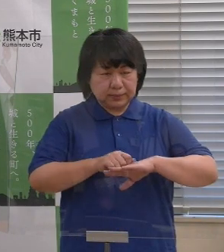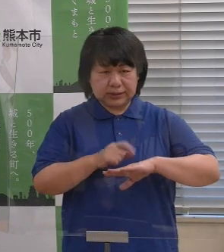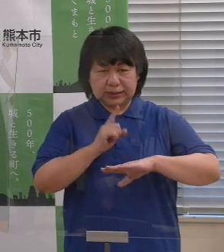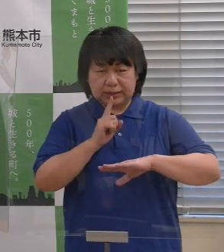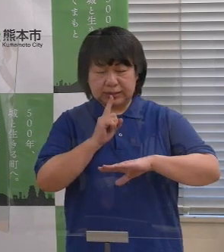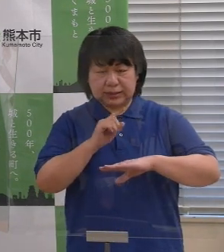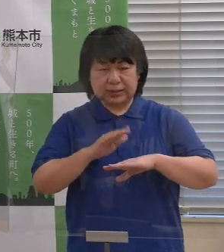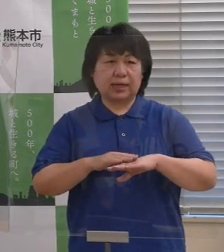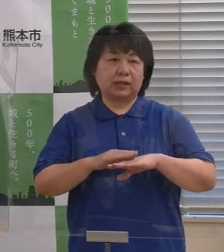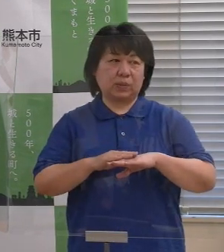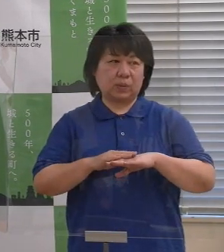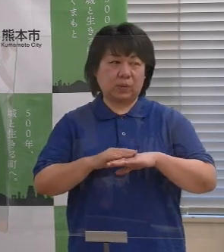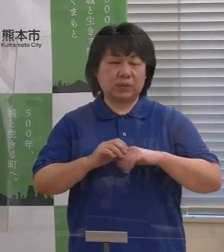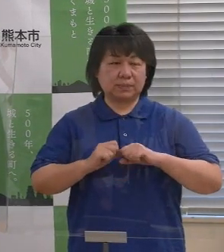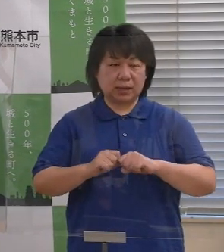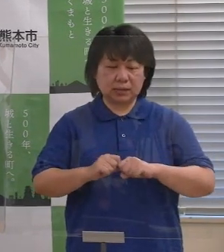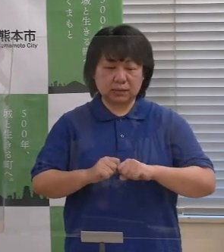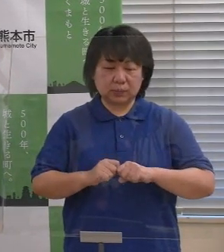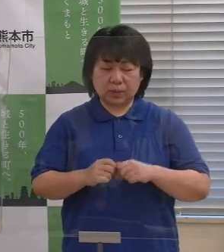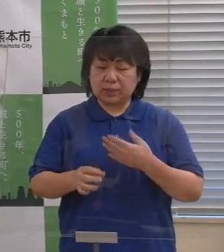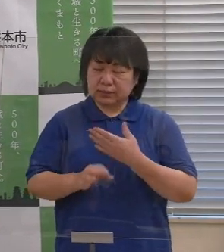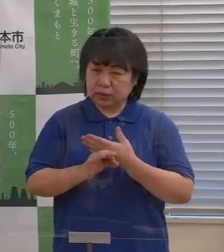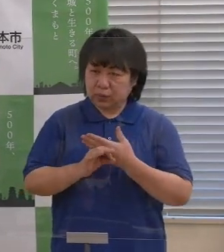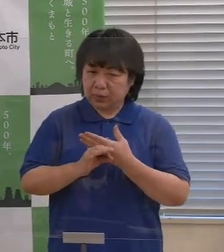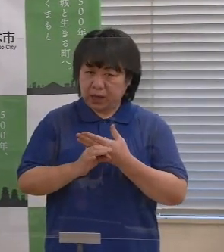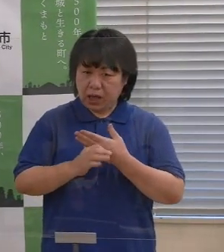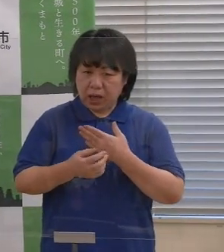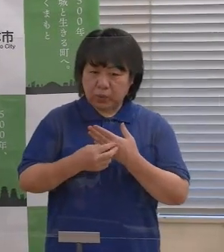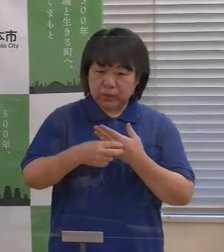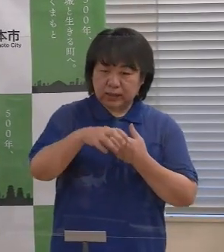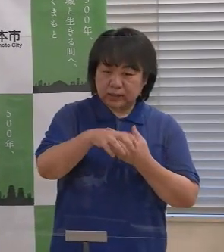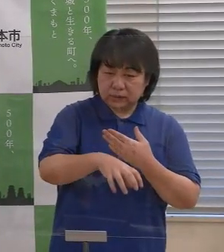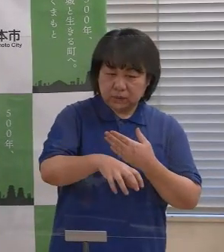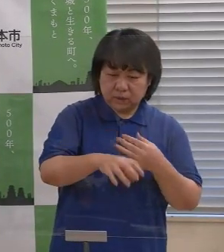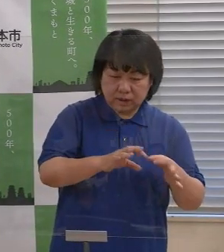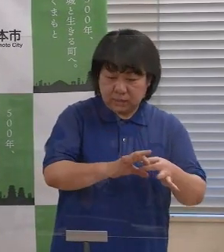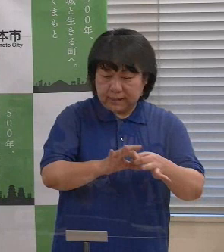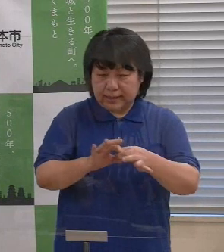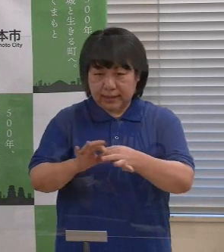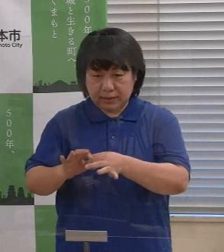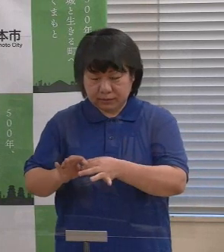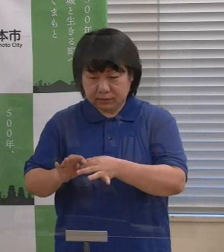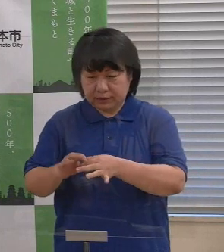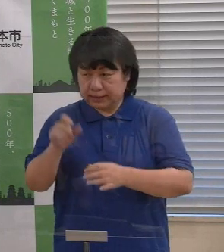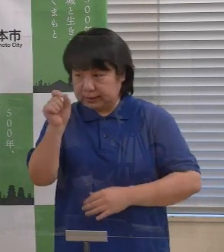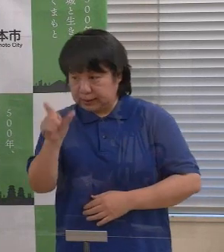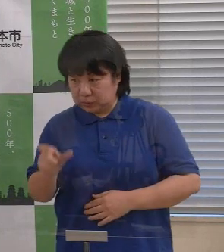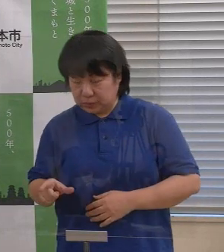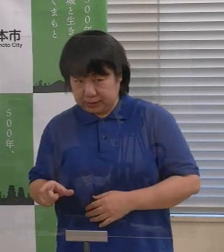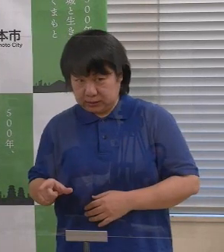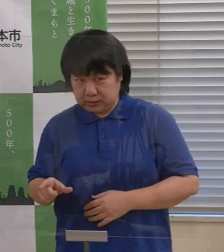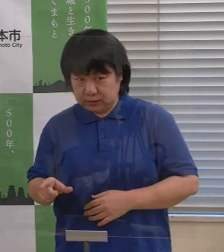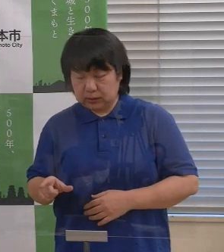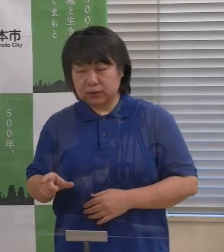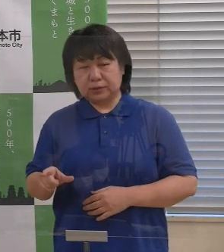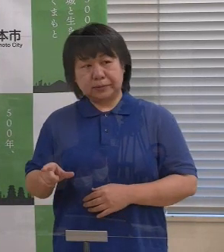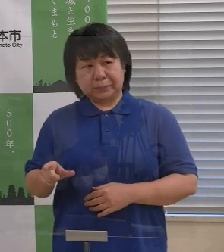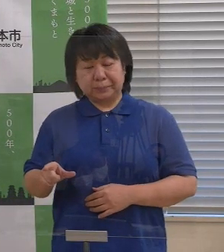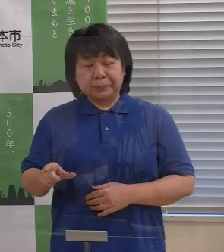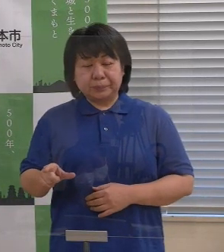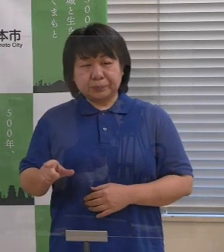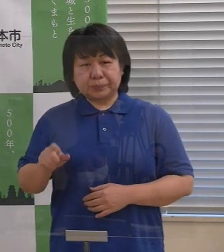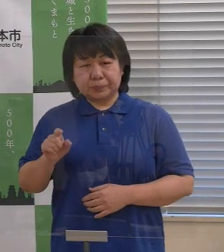例えば保健所からのご連絡が、月曜日だったということなんですが、やはり